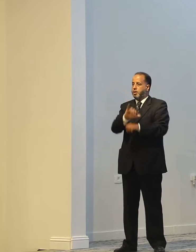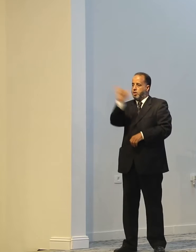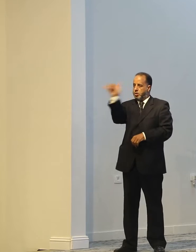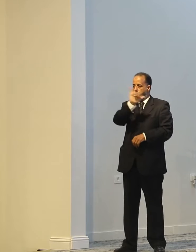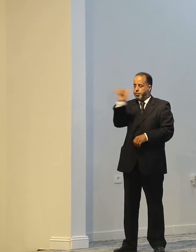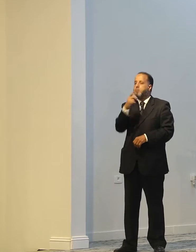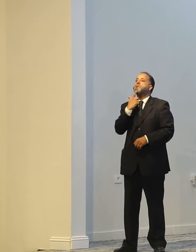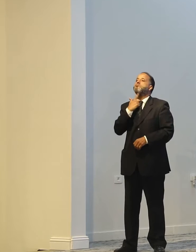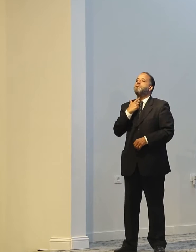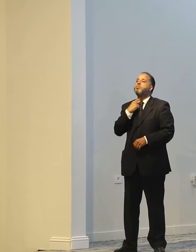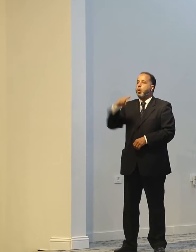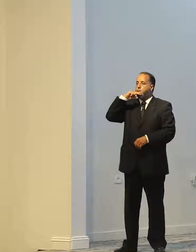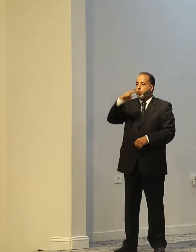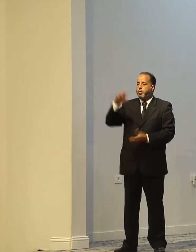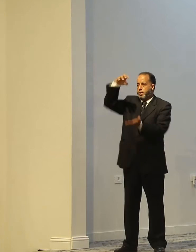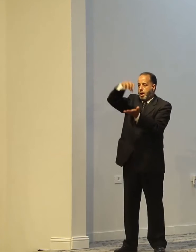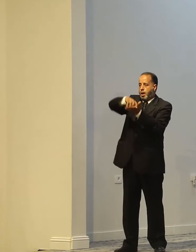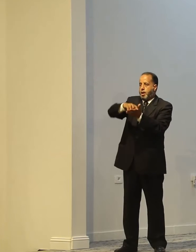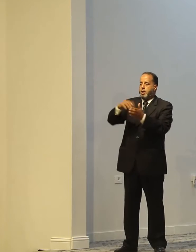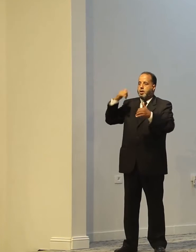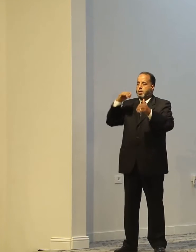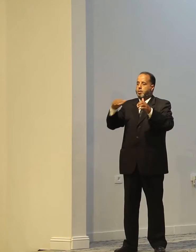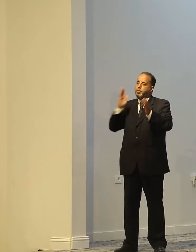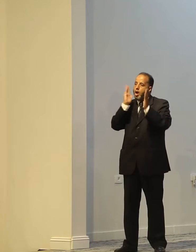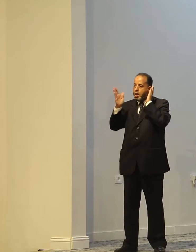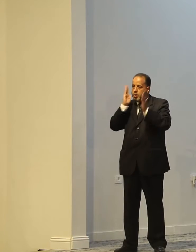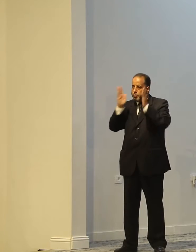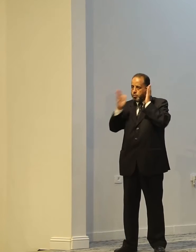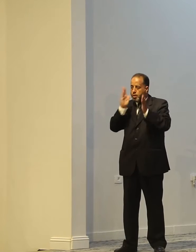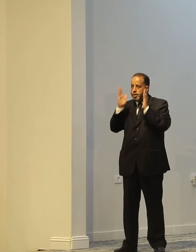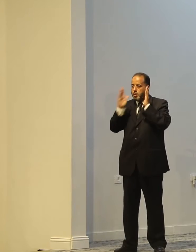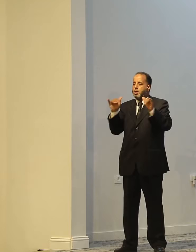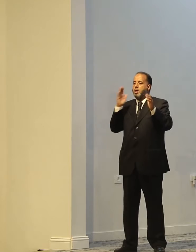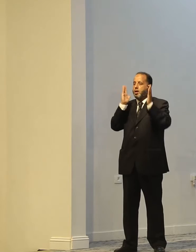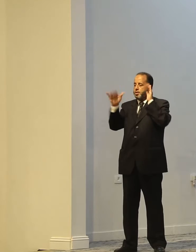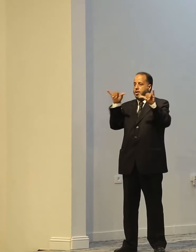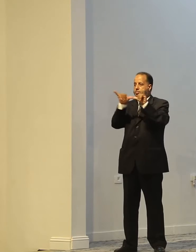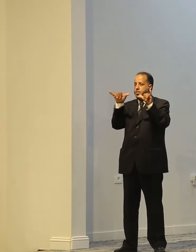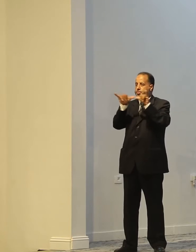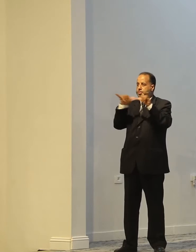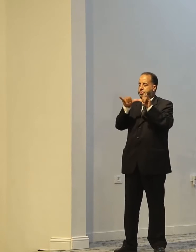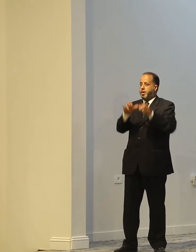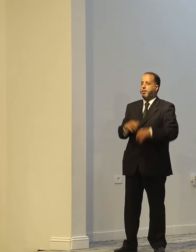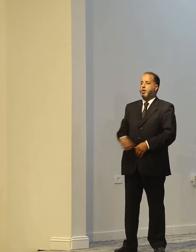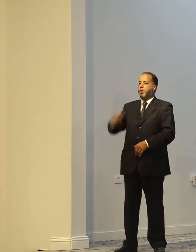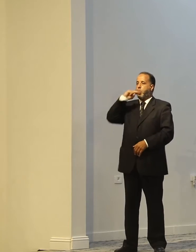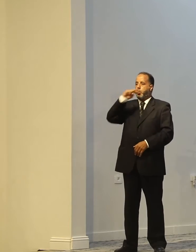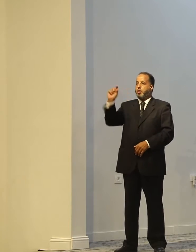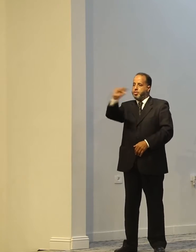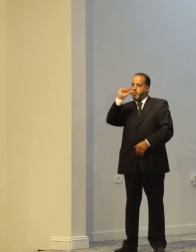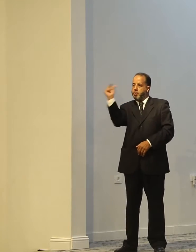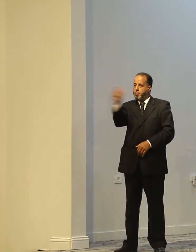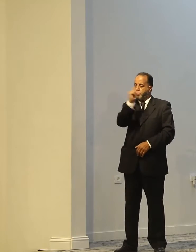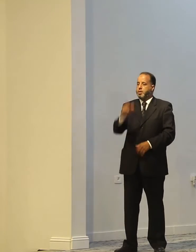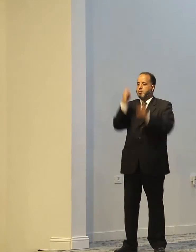المخصص لهذا الغرض على موقع المفوضية في شبكة المعلومات الدولية، وفي إطار الرفع